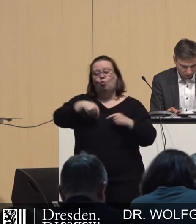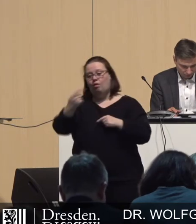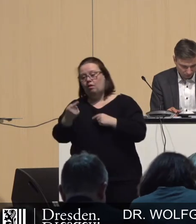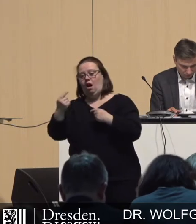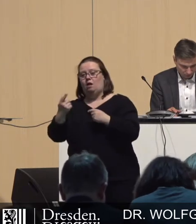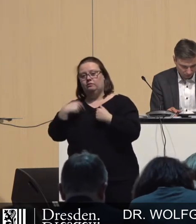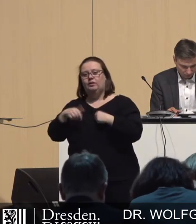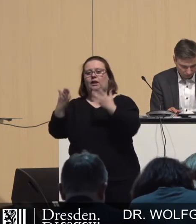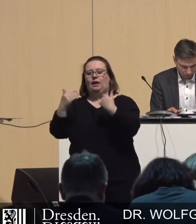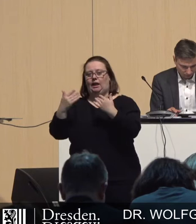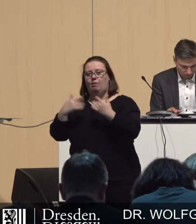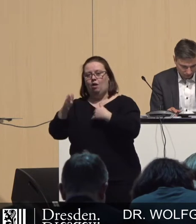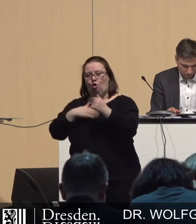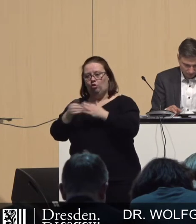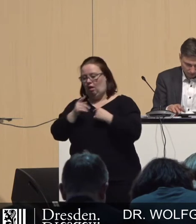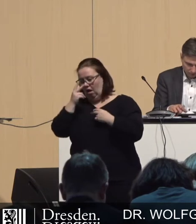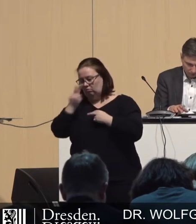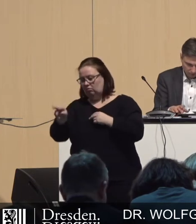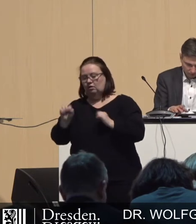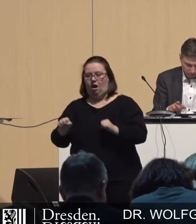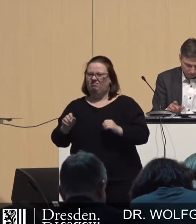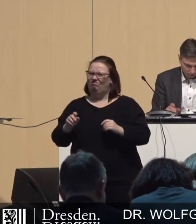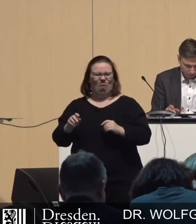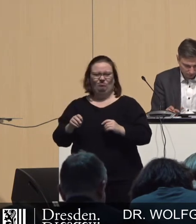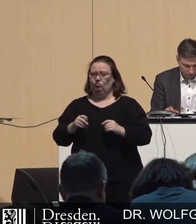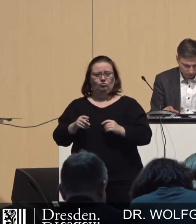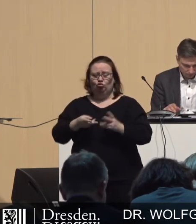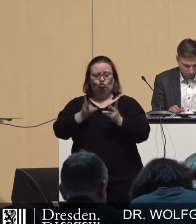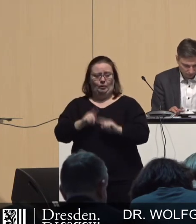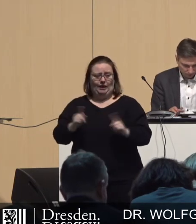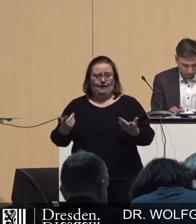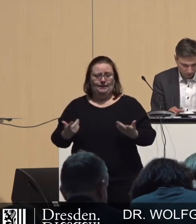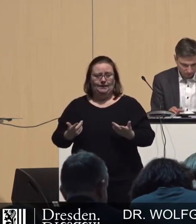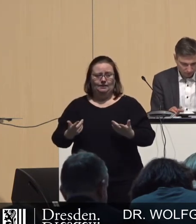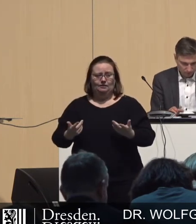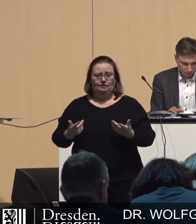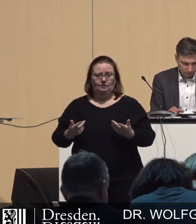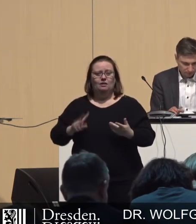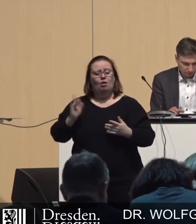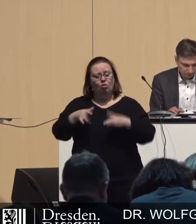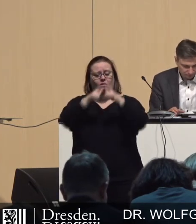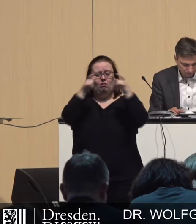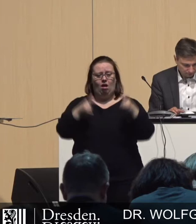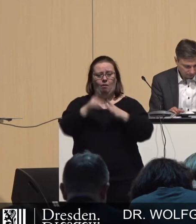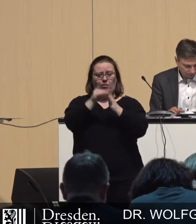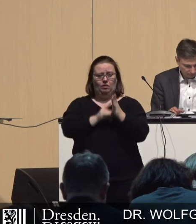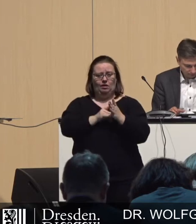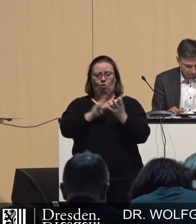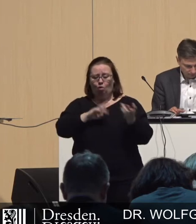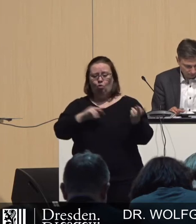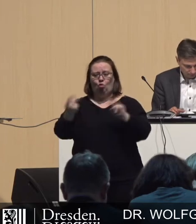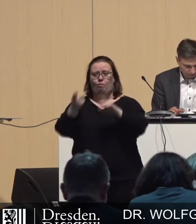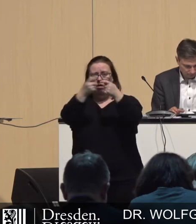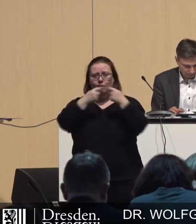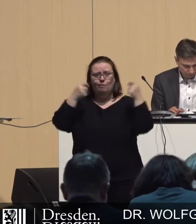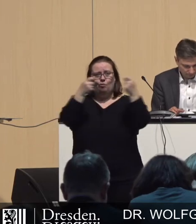einen dezidierten Weg zur Klimaneutralität begeben könne, so ist das fahrlässig. Auch die Rahmenbedingungen werden sich ändern im Bund